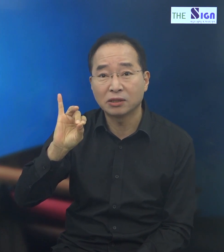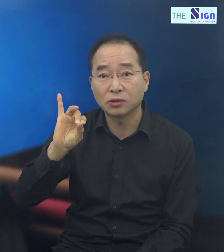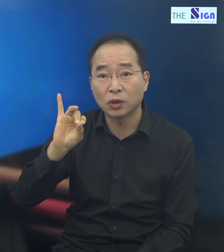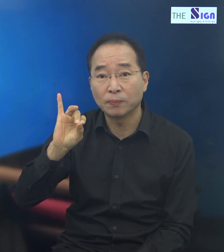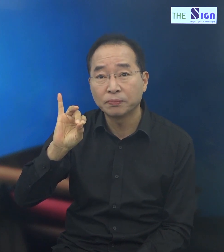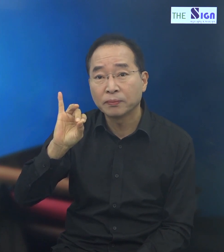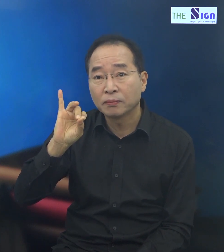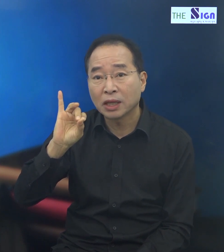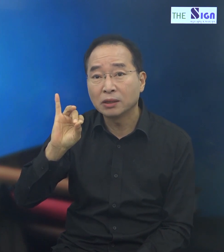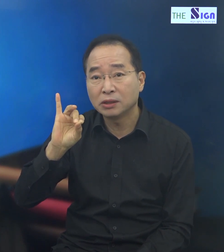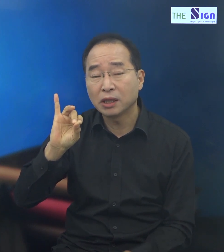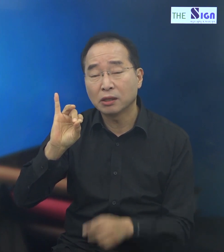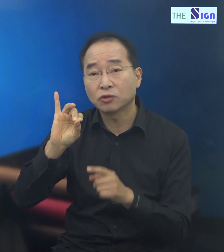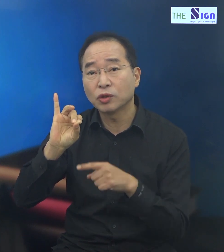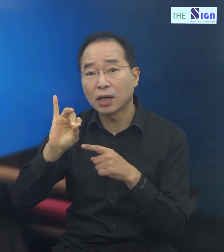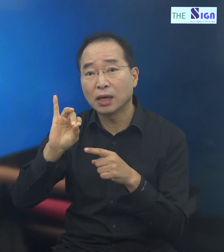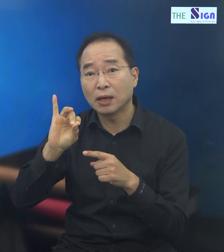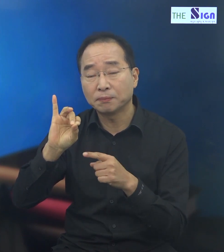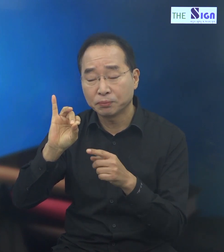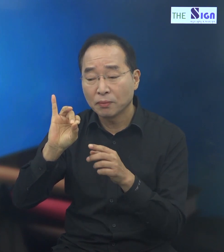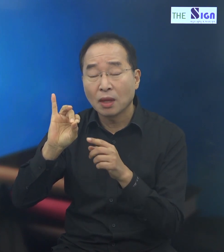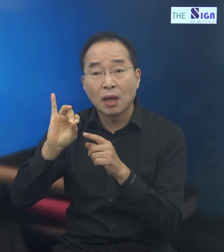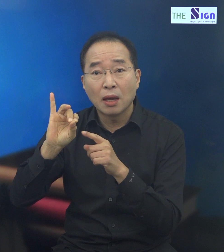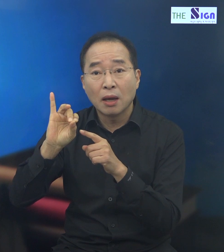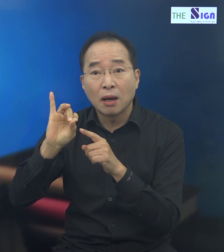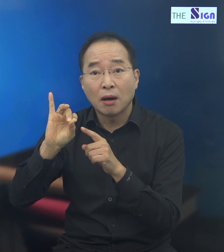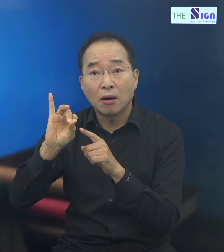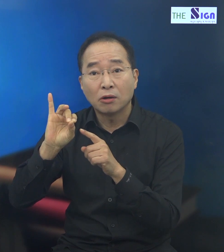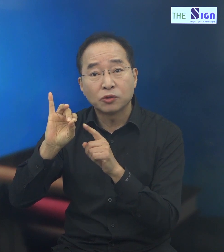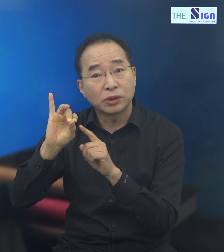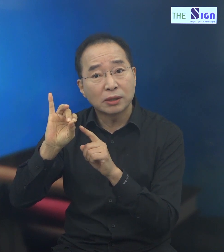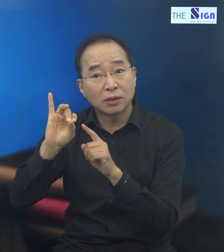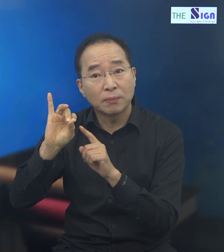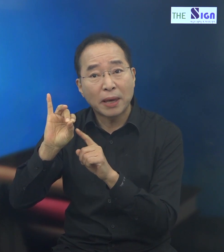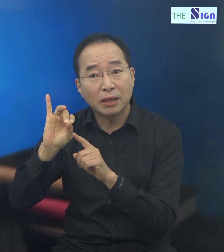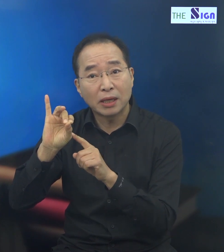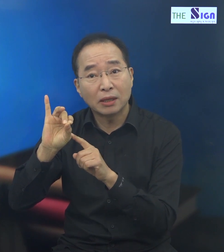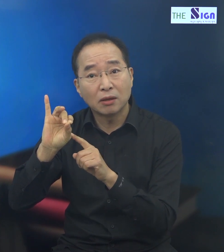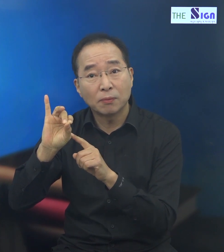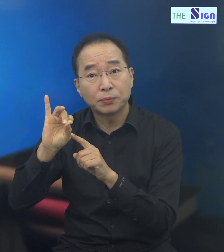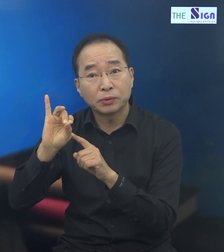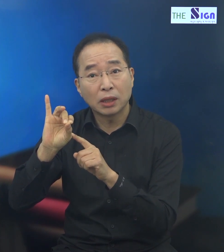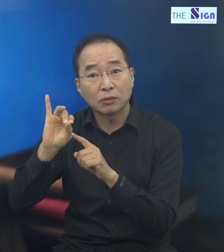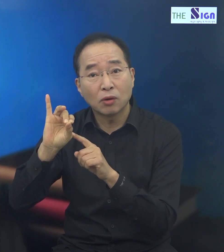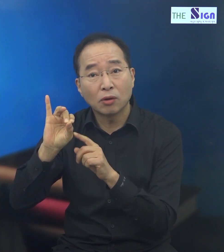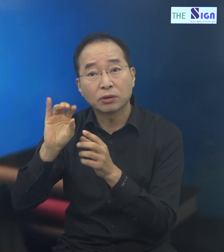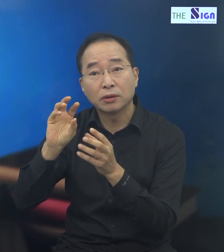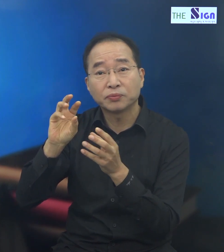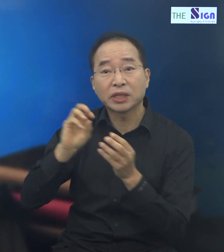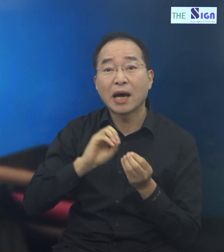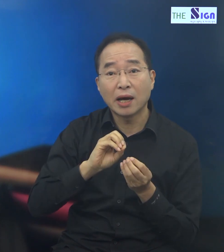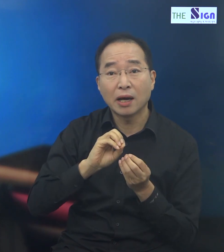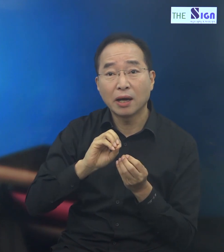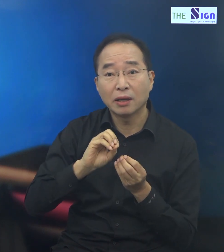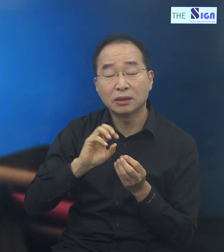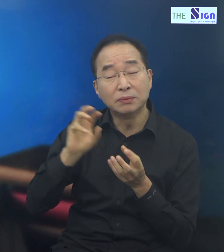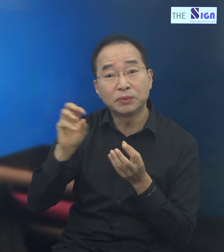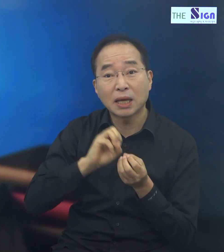쓰죠. 단 이게 수화가 숫자적인 100이라는 것보다도 어떤 음차만